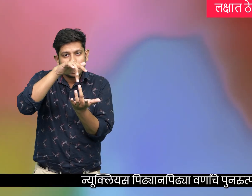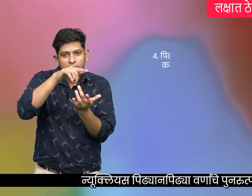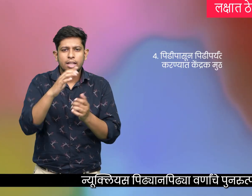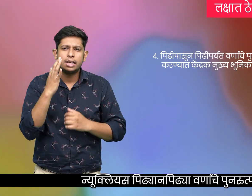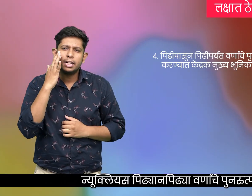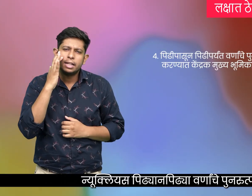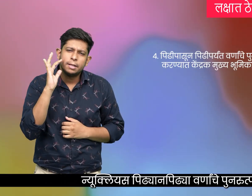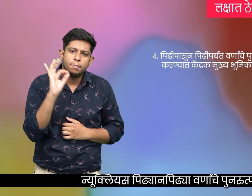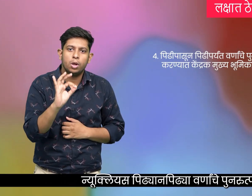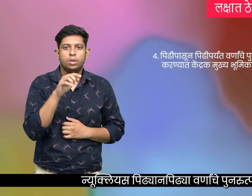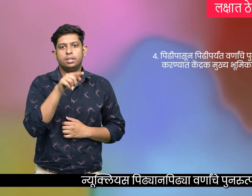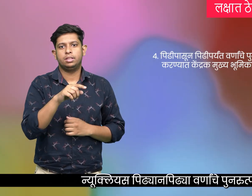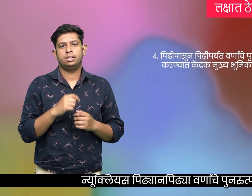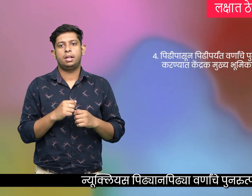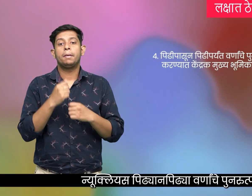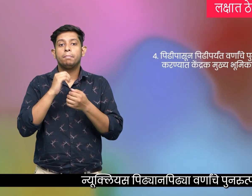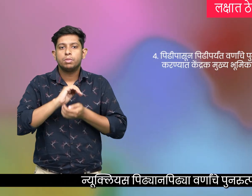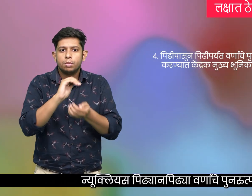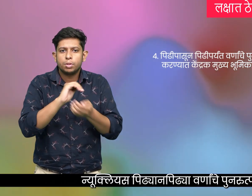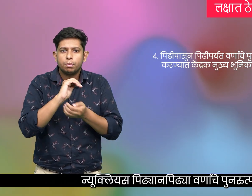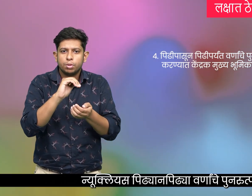न्यूक्लियस पिढ्या पिढ्यांना वर्णांचे पुनरुत्पादन